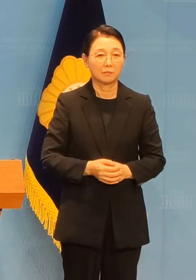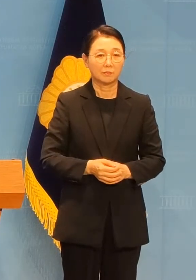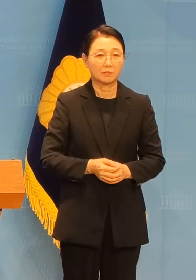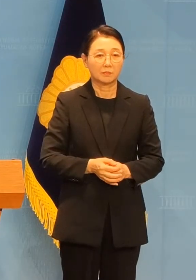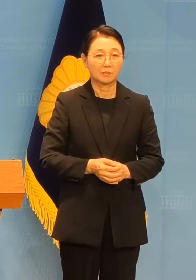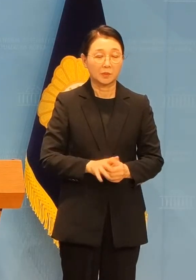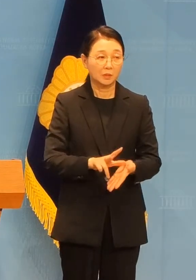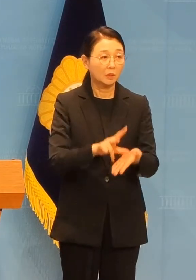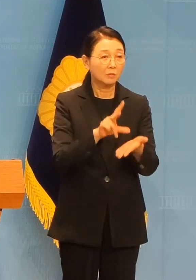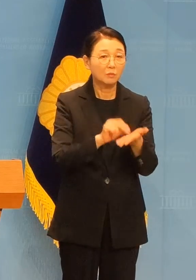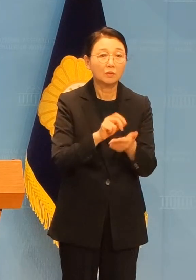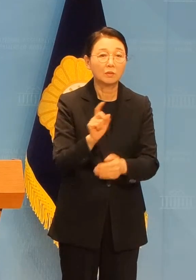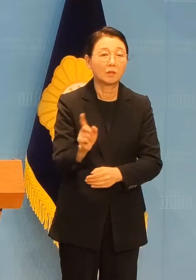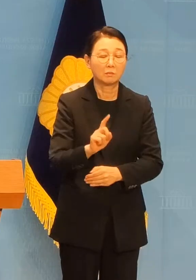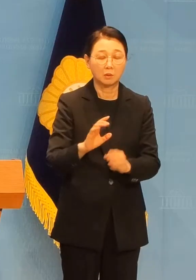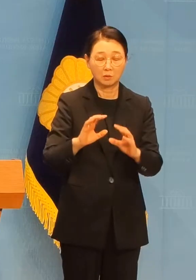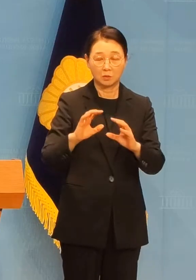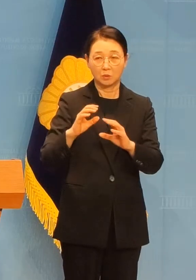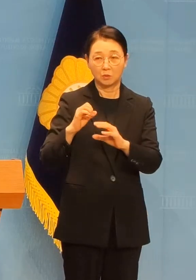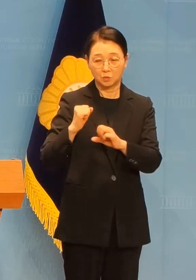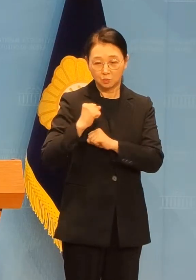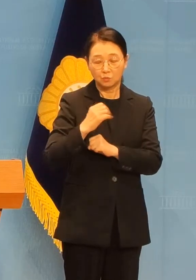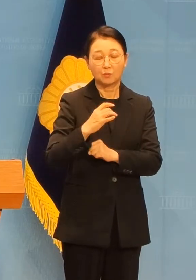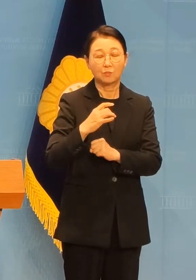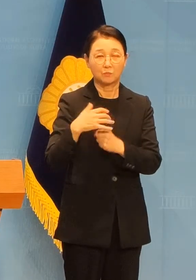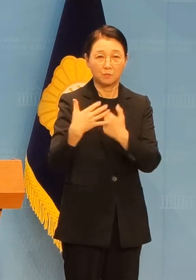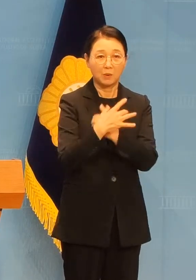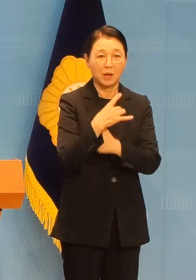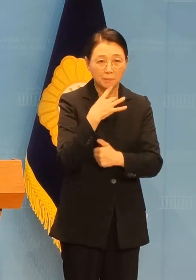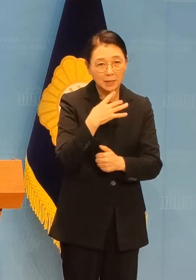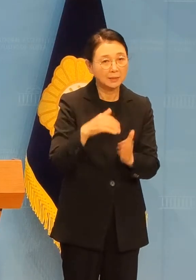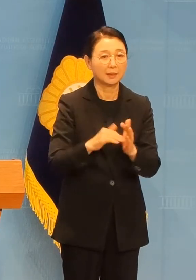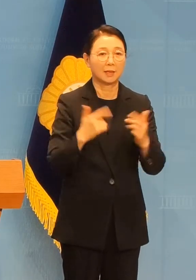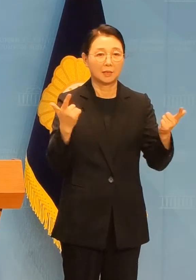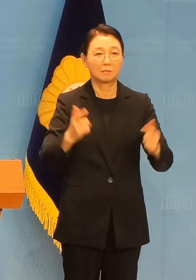이 문제는 국방에만 그치지 않았습니다.